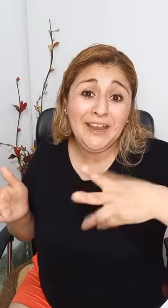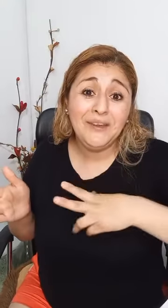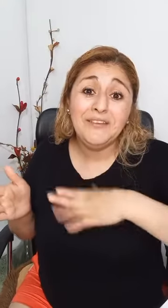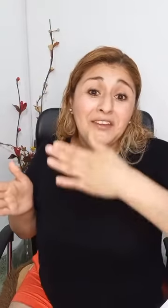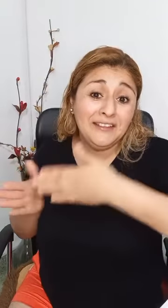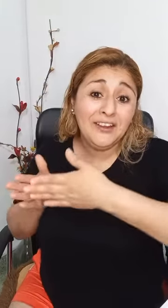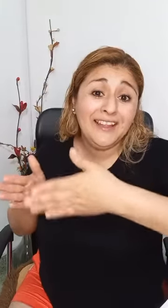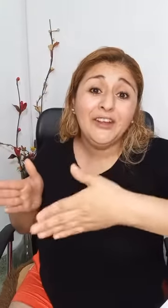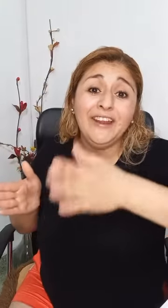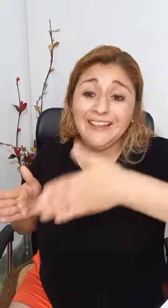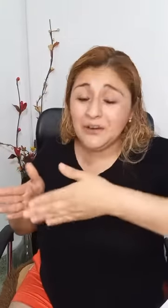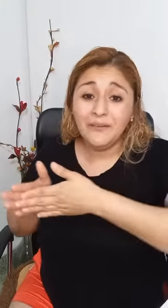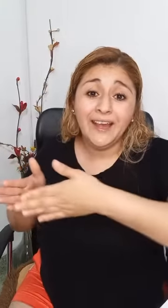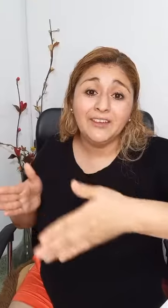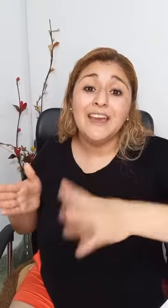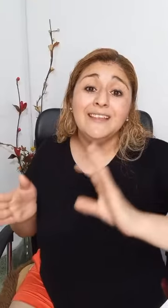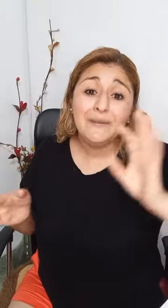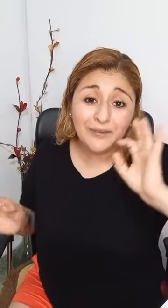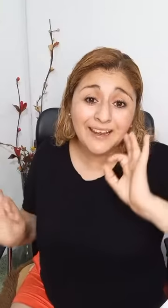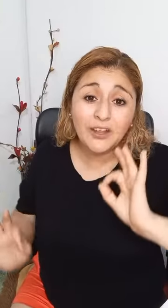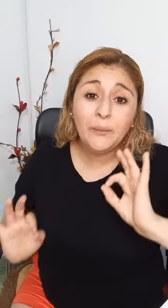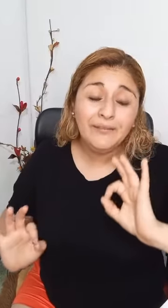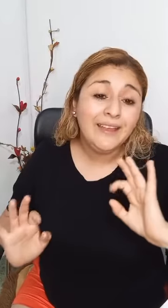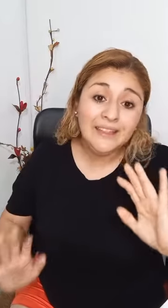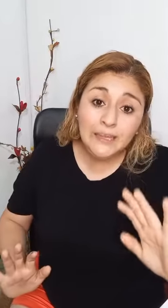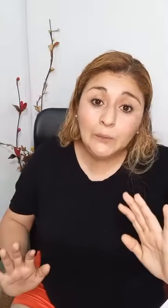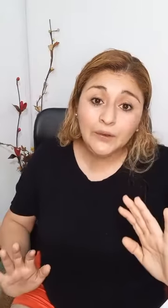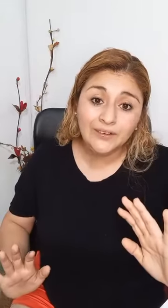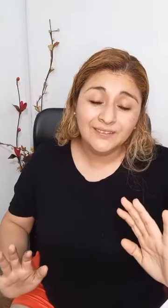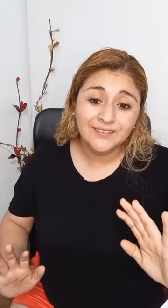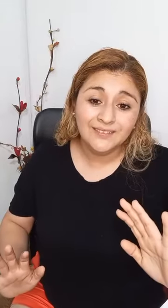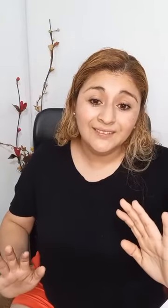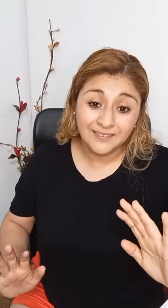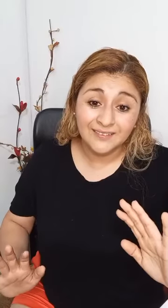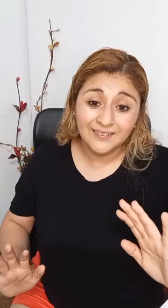tengo 39, hasta ahora tengo 39 años, estamos en el 2021,